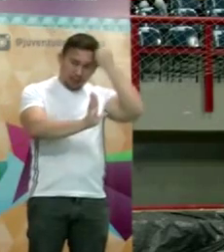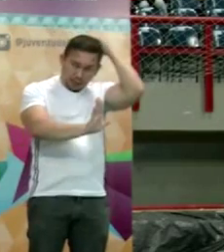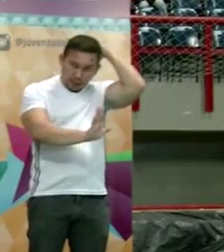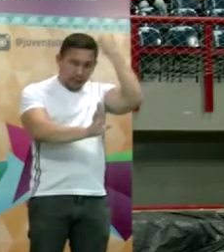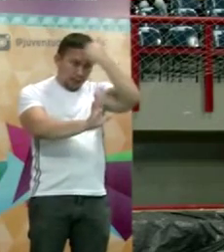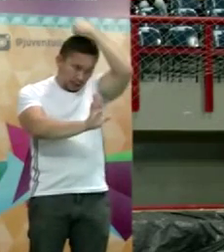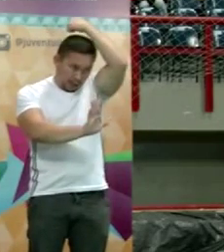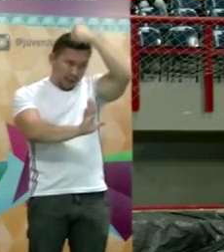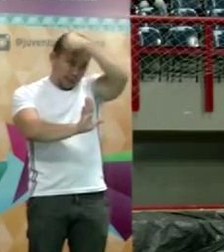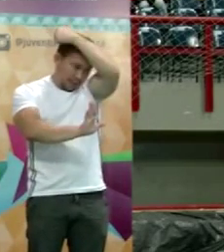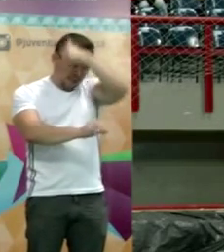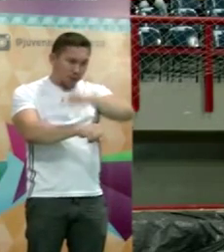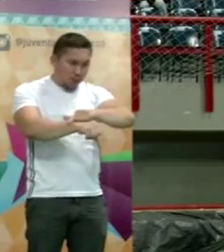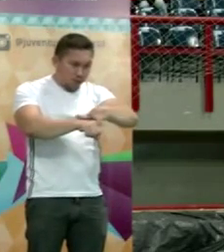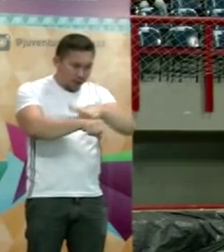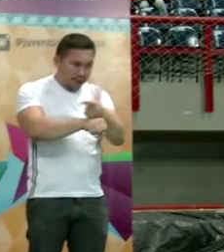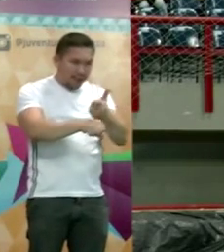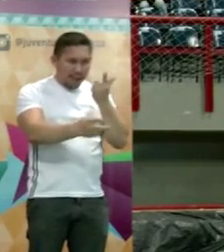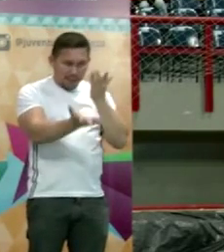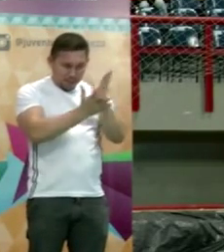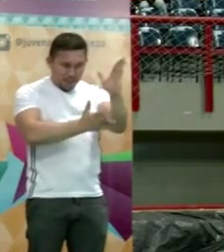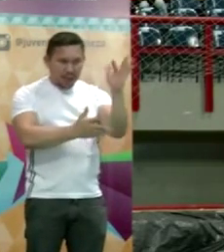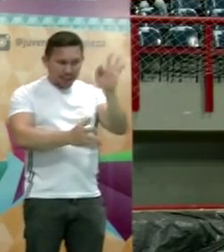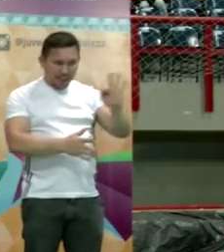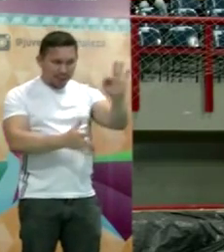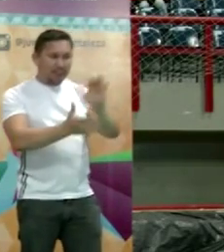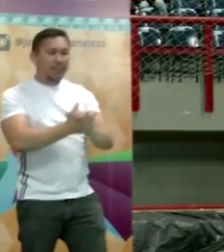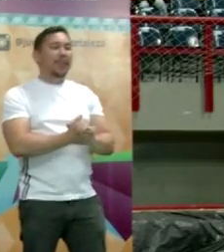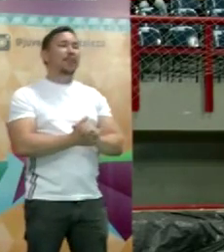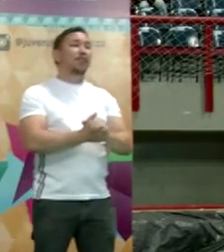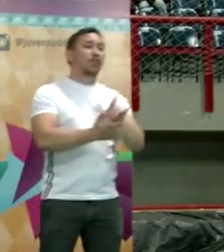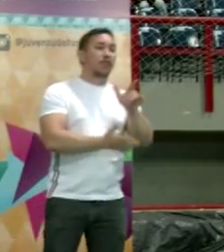cabecinha, né? No zero, vamos lá. Olha,